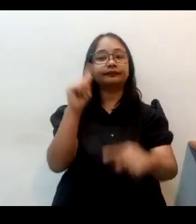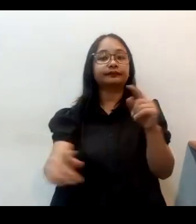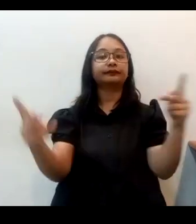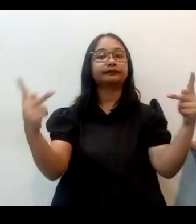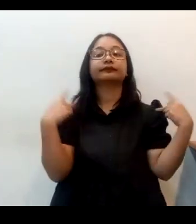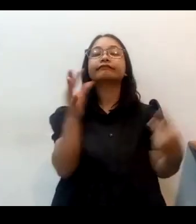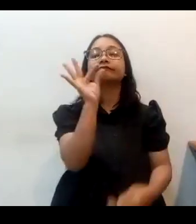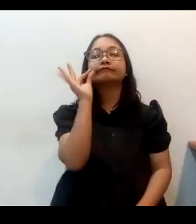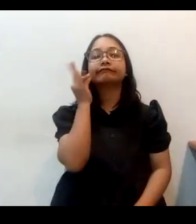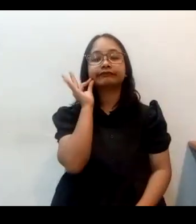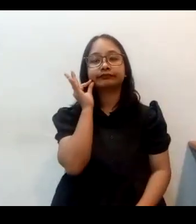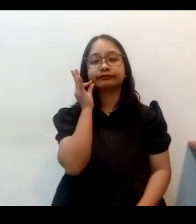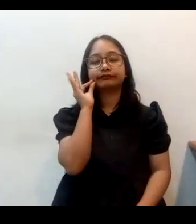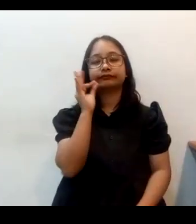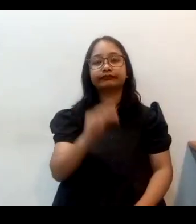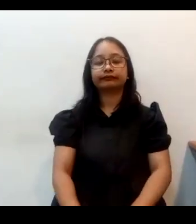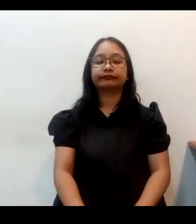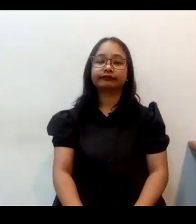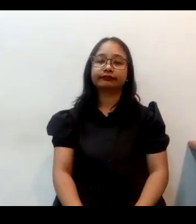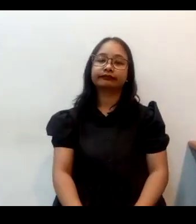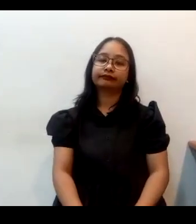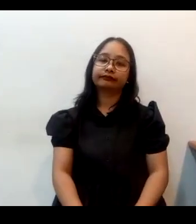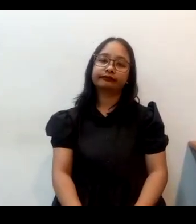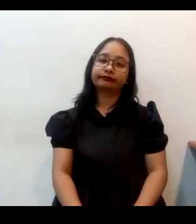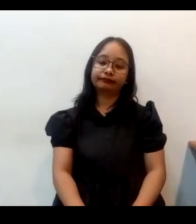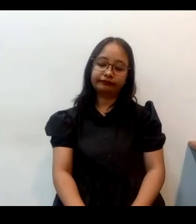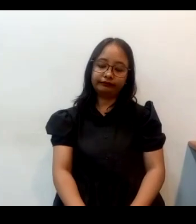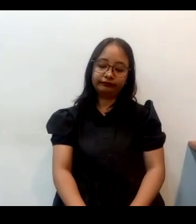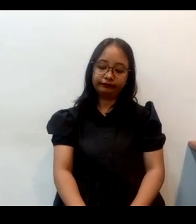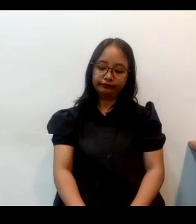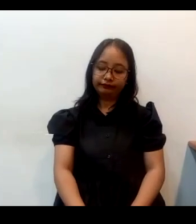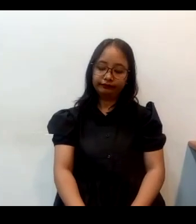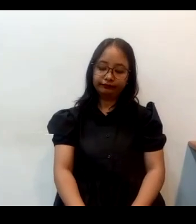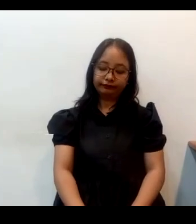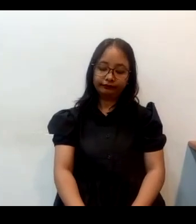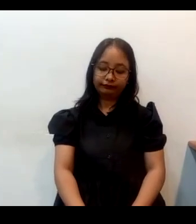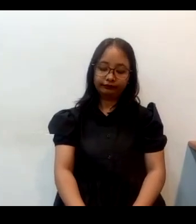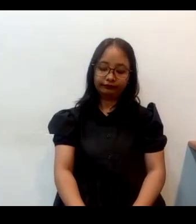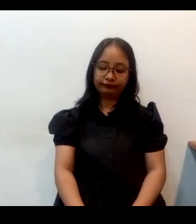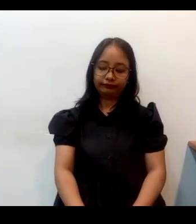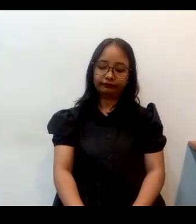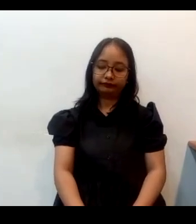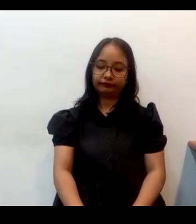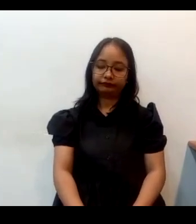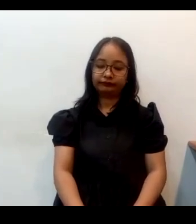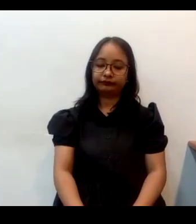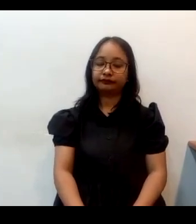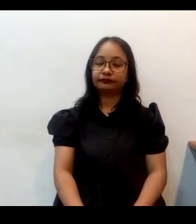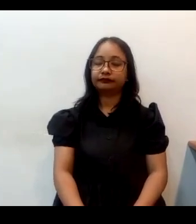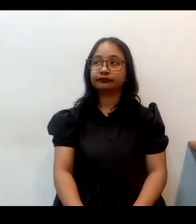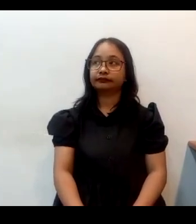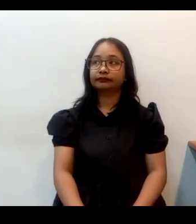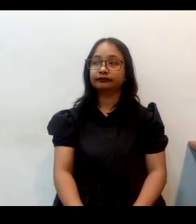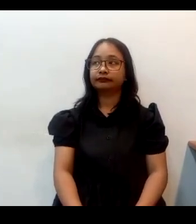ko, kung wala yung church, hindi ko mapapamuhay yung ating buhay Kristiyano, hindi ako lalago at hindi ako mamumunga. When